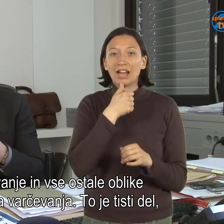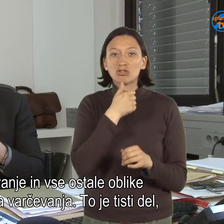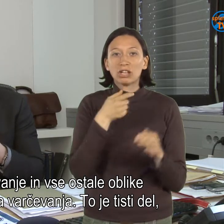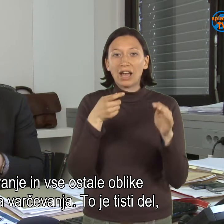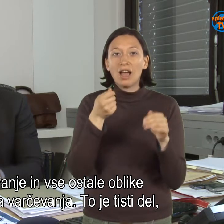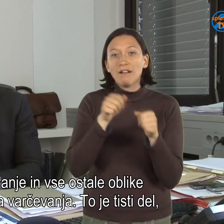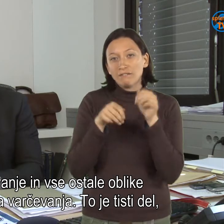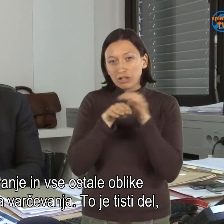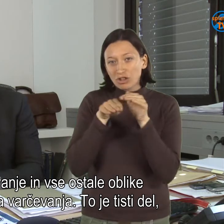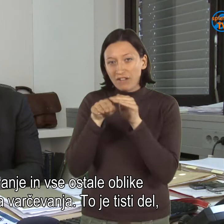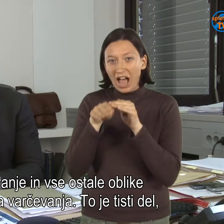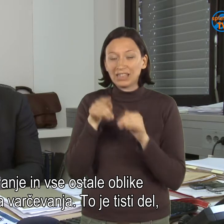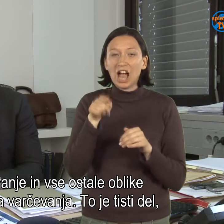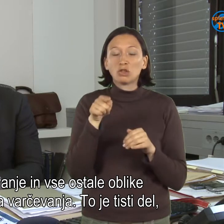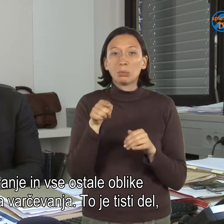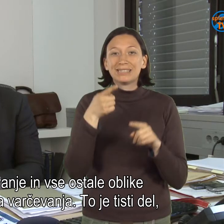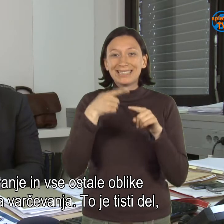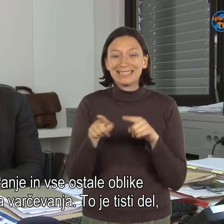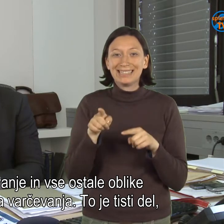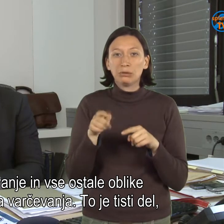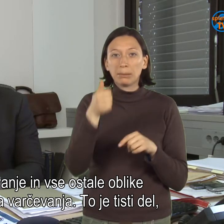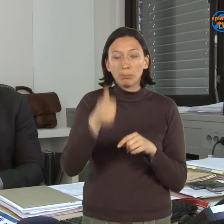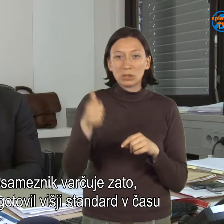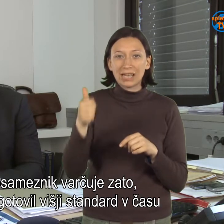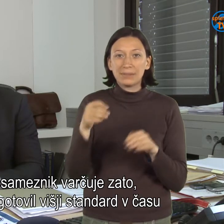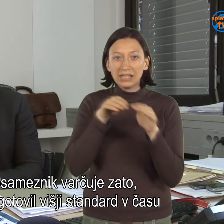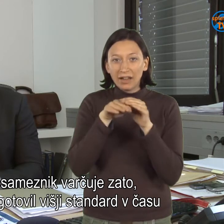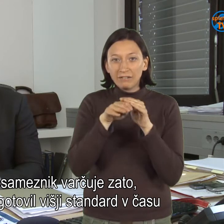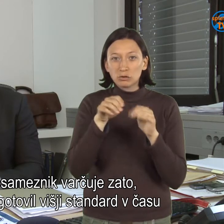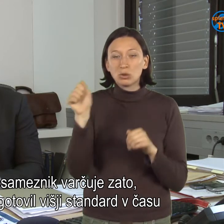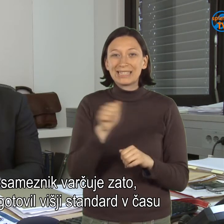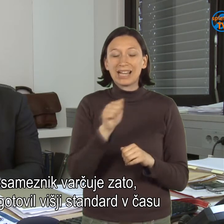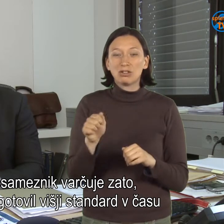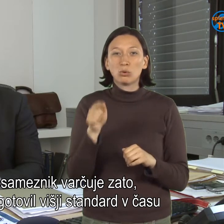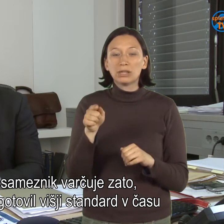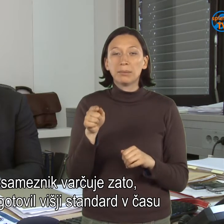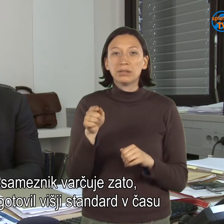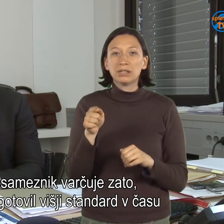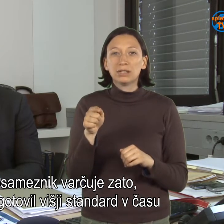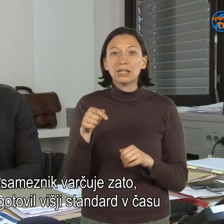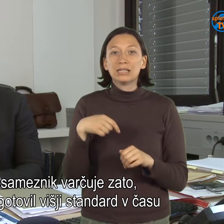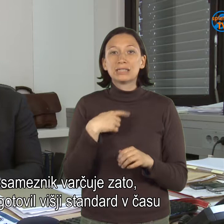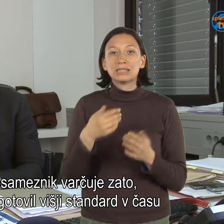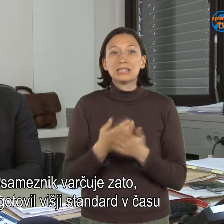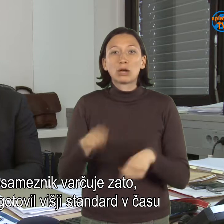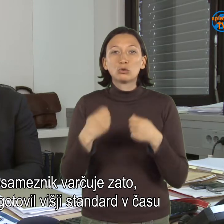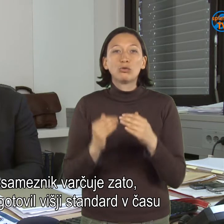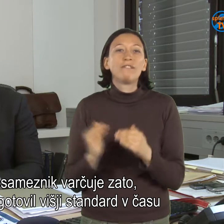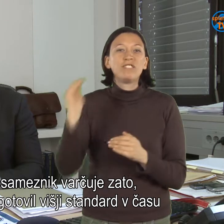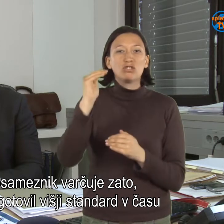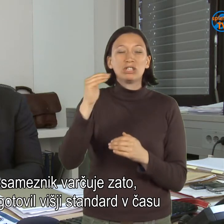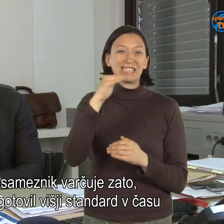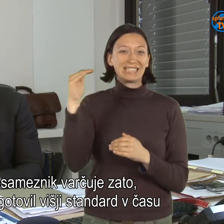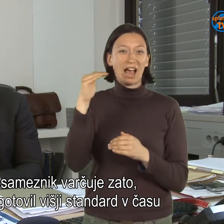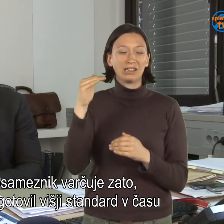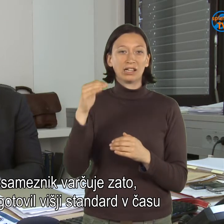finančnega varčevanja. To je pa tisti del, kjer posameznik varčuje za to, da bi si zagotovil nek višji